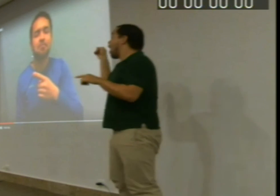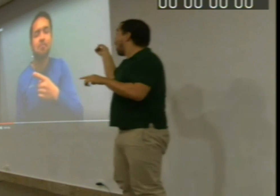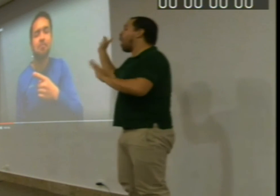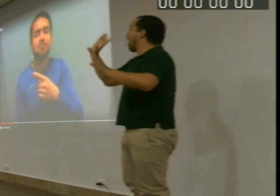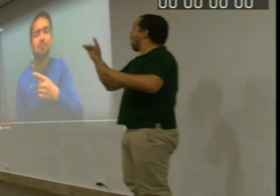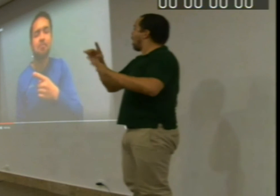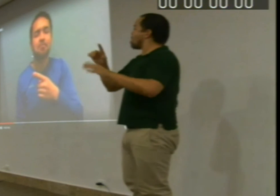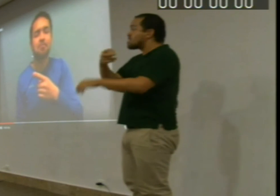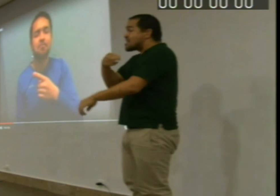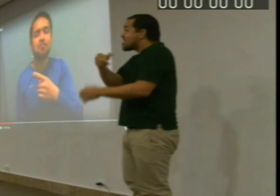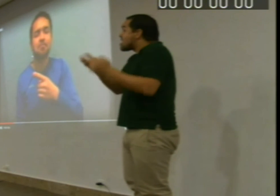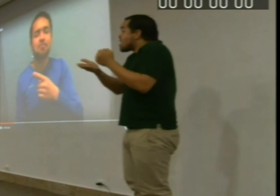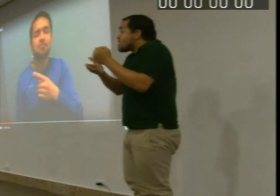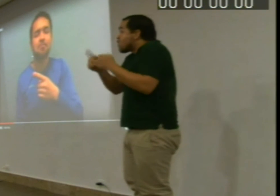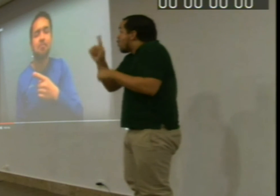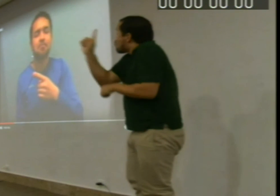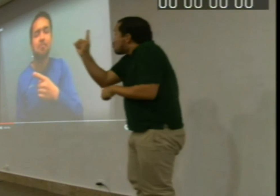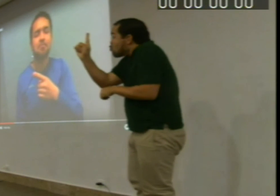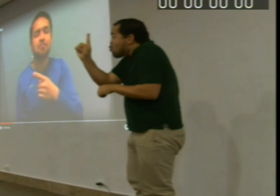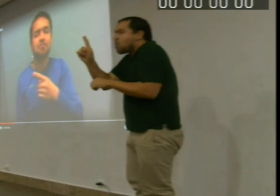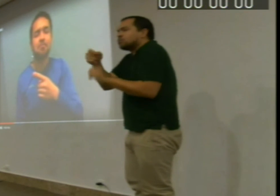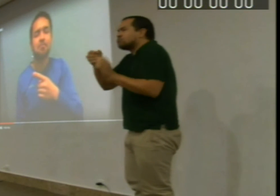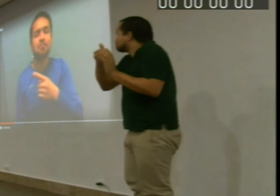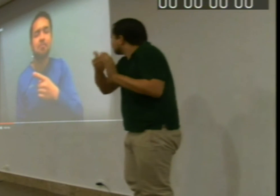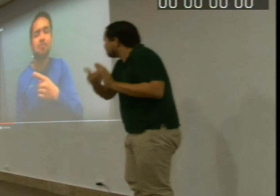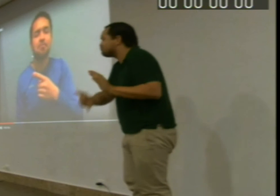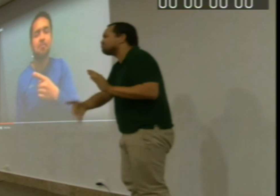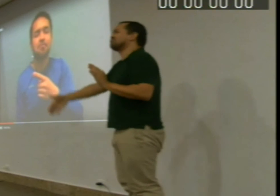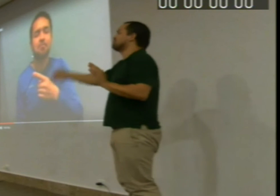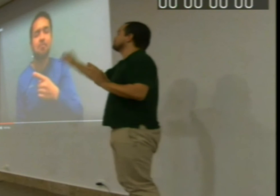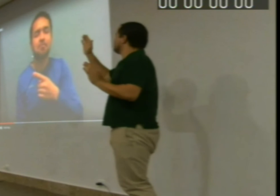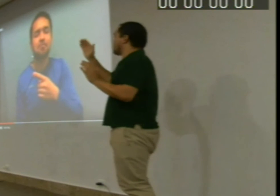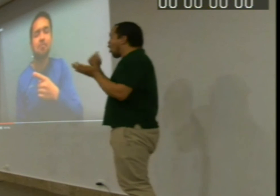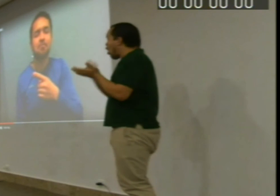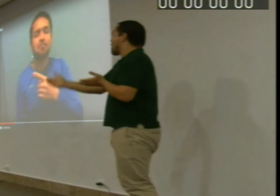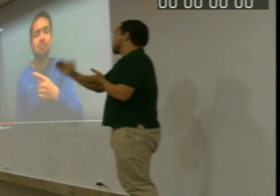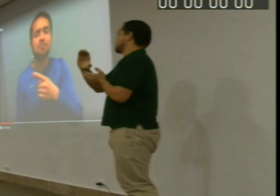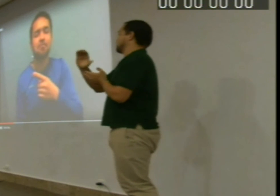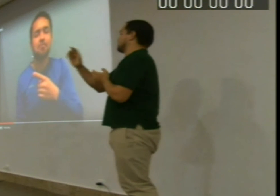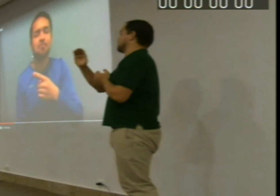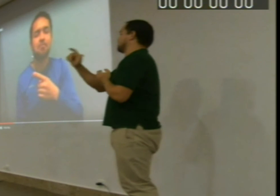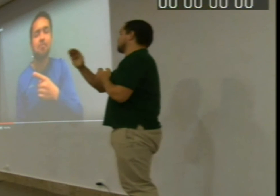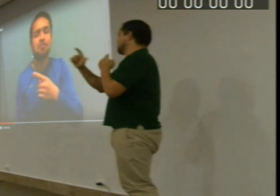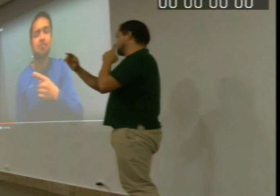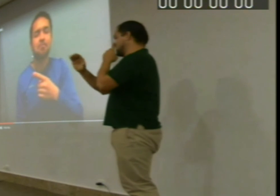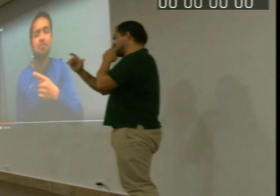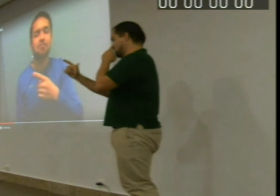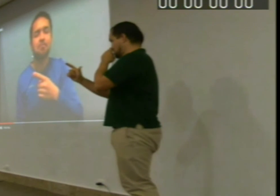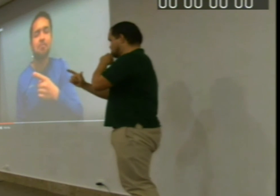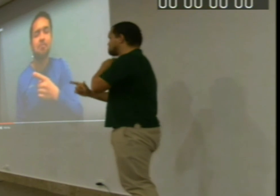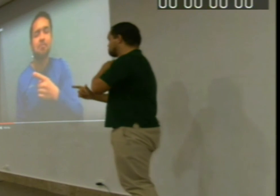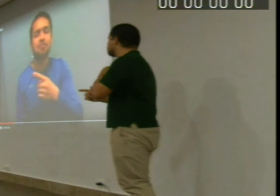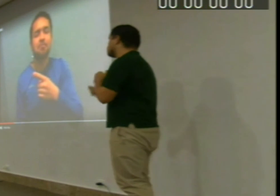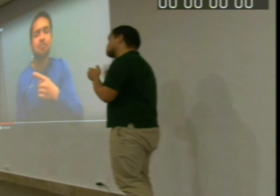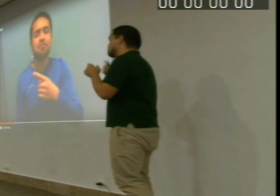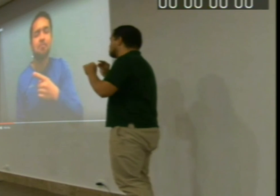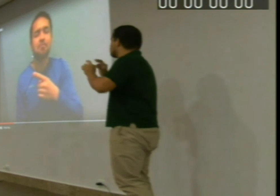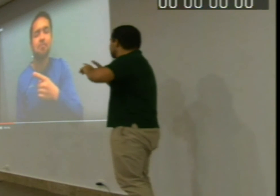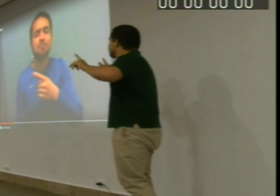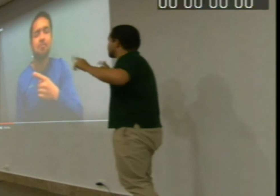é é superior aqui o nível um é é muita coisa começa com